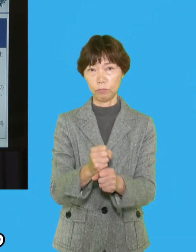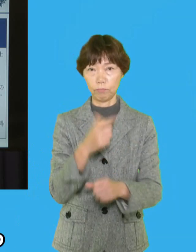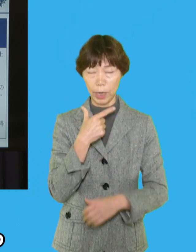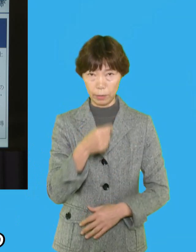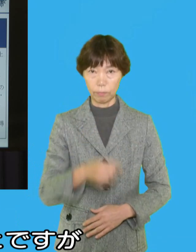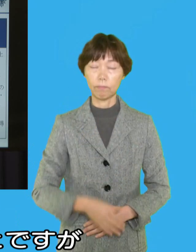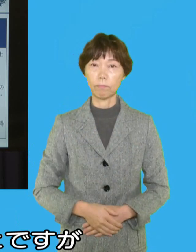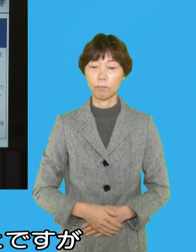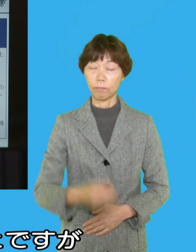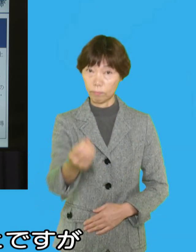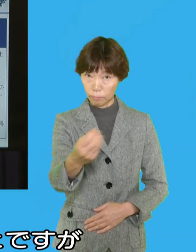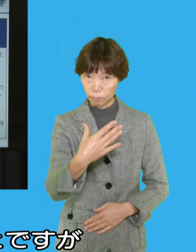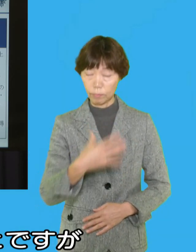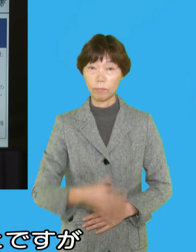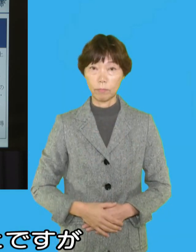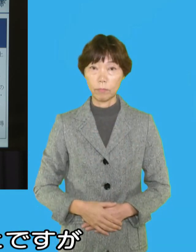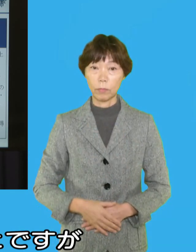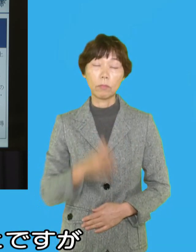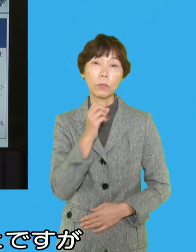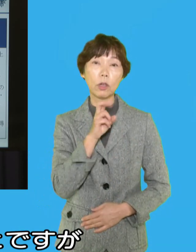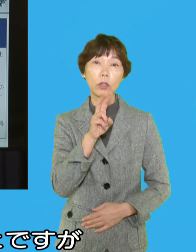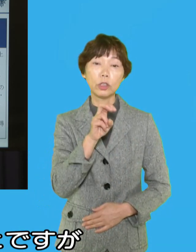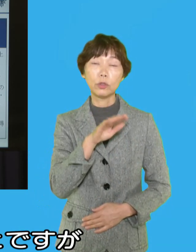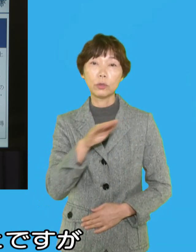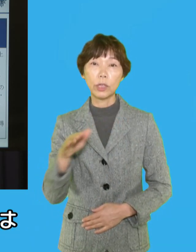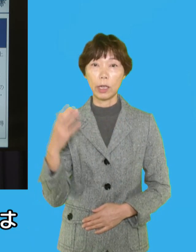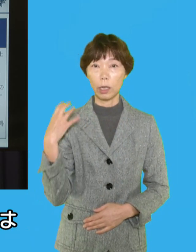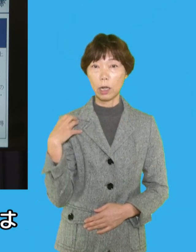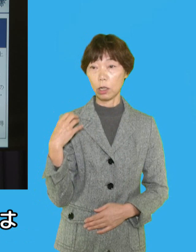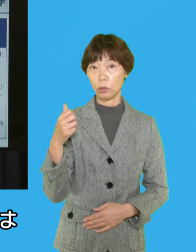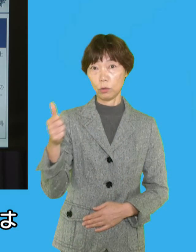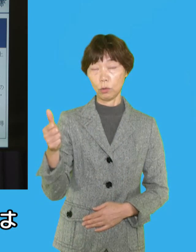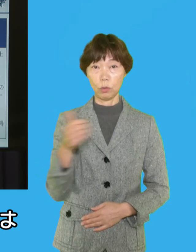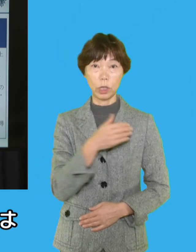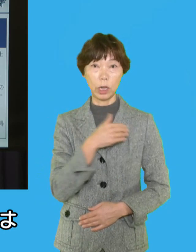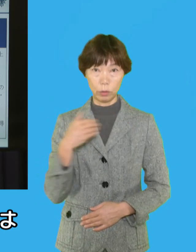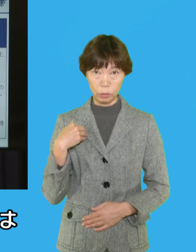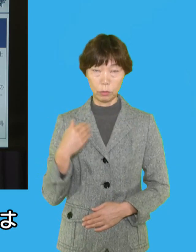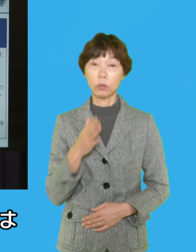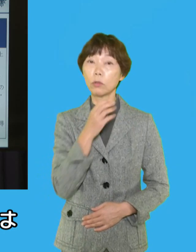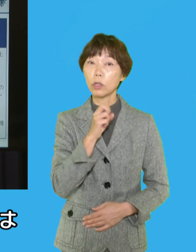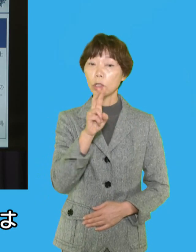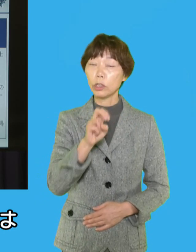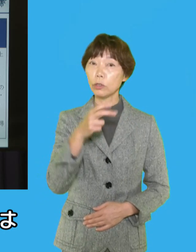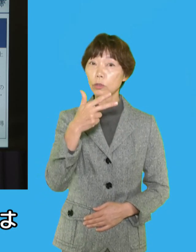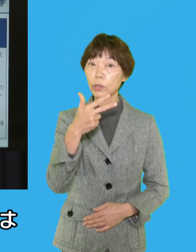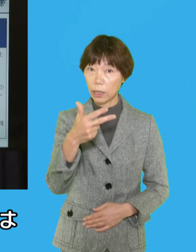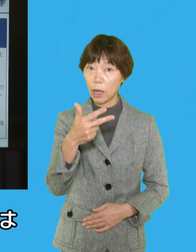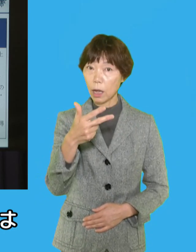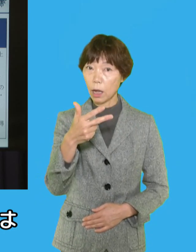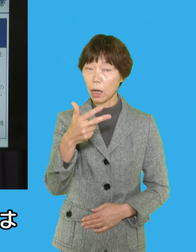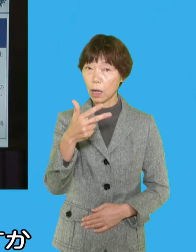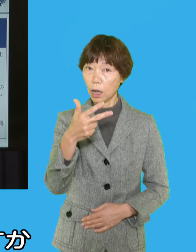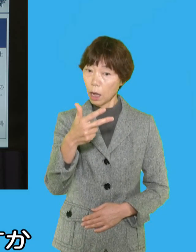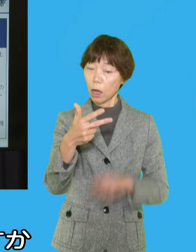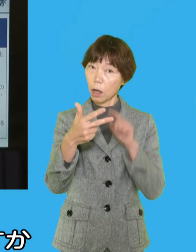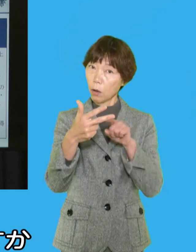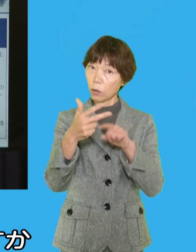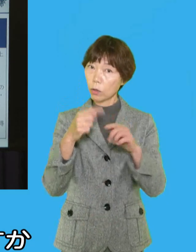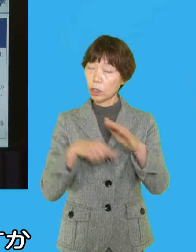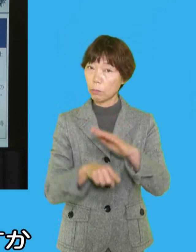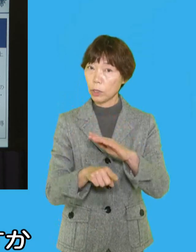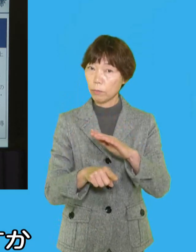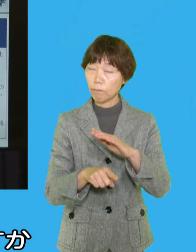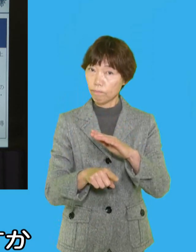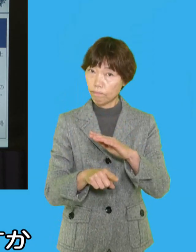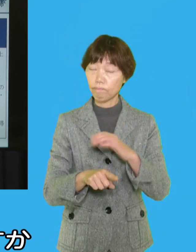もう一つなんですけど、20代から係長級になれるということなんですけど、27歳というこの数字には何かその意味というか、まあ、この